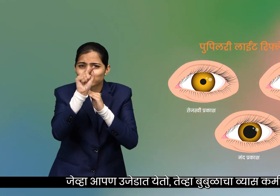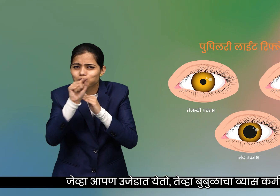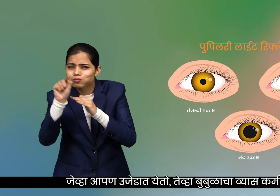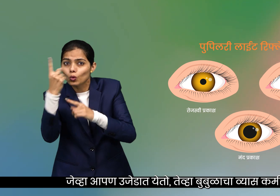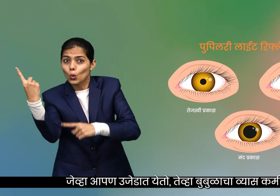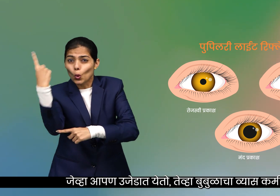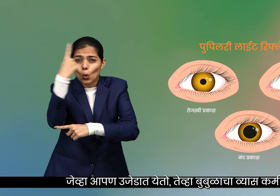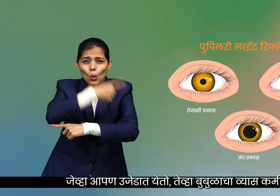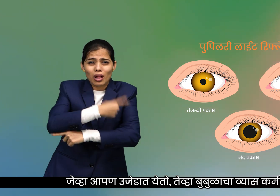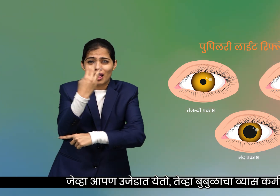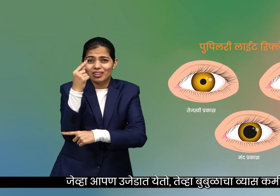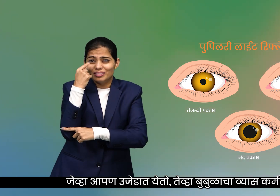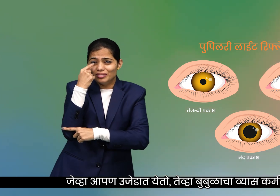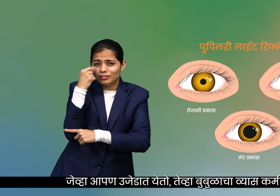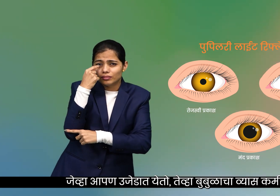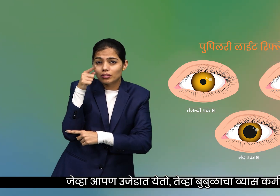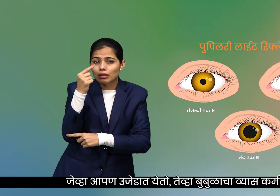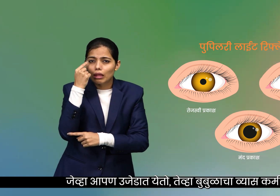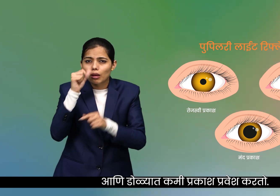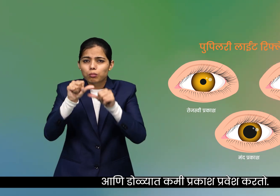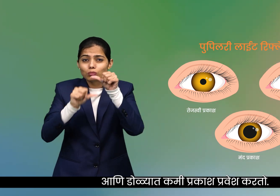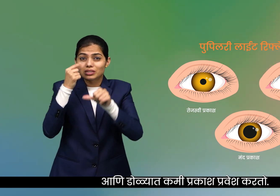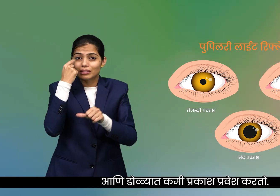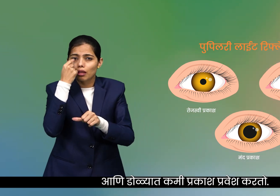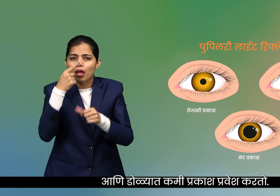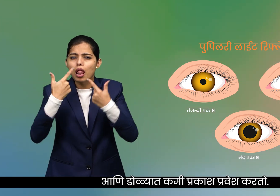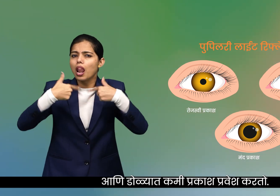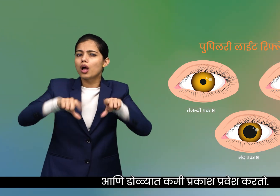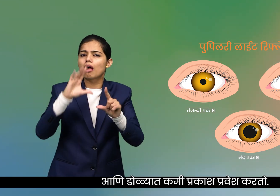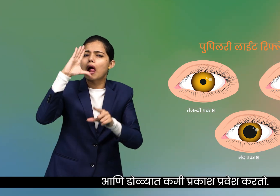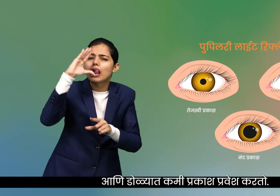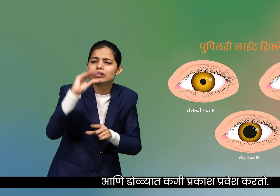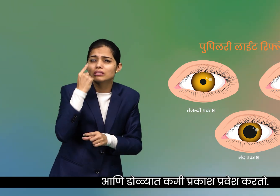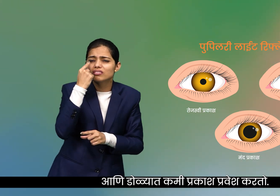आणि डोळ्यात कमी प्रकाश प्रवेश करतो.